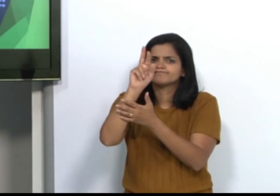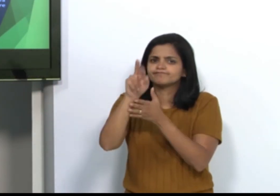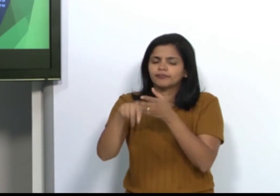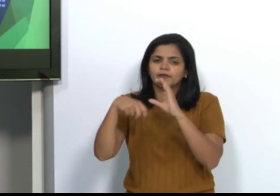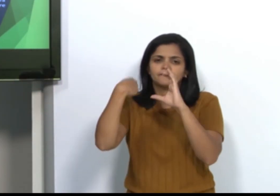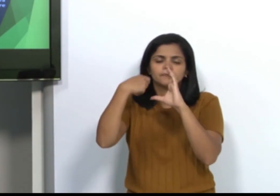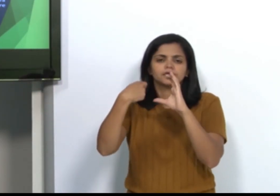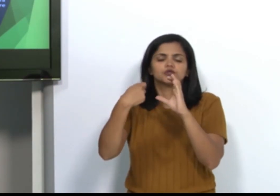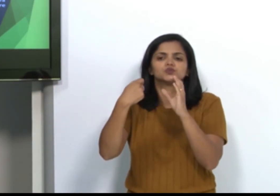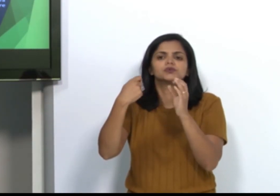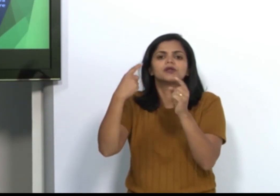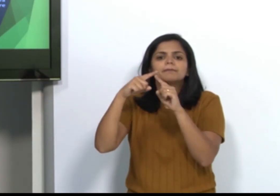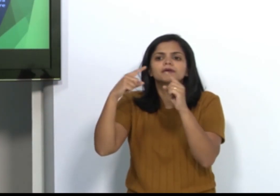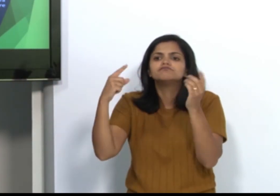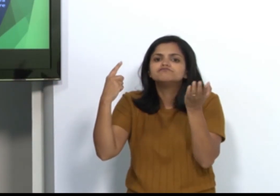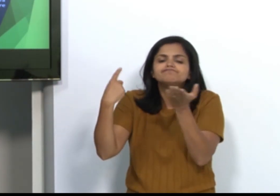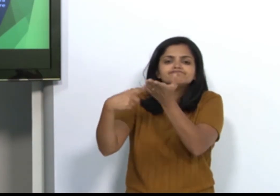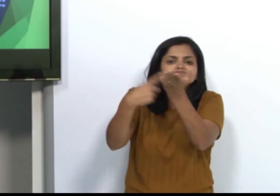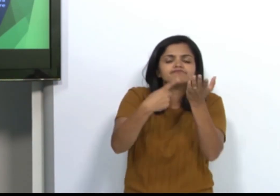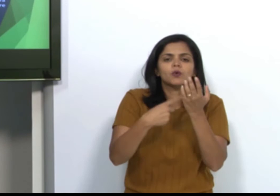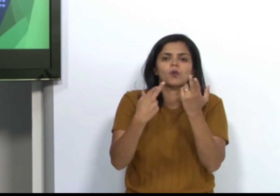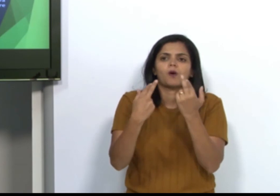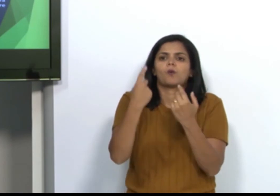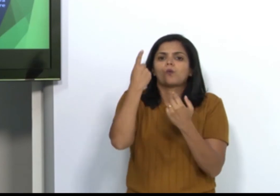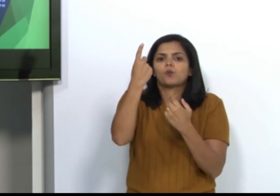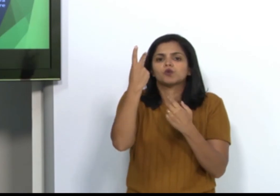A partir do site vai ficar claro para você.